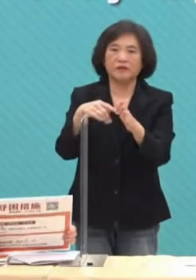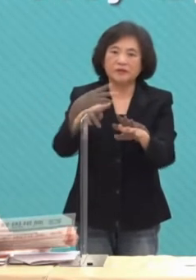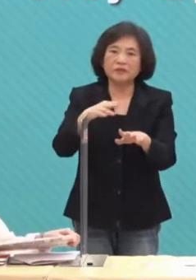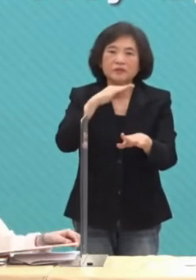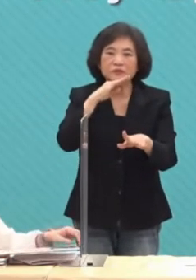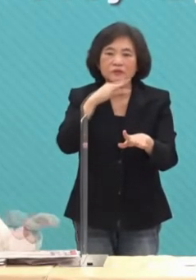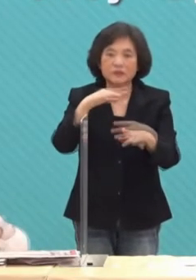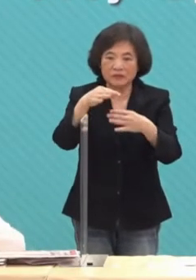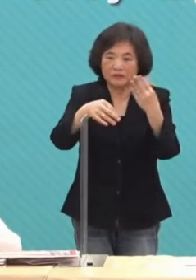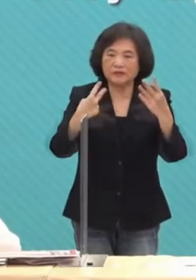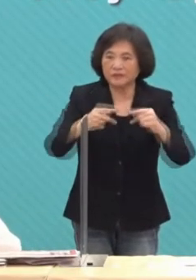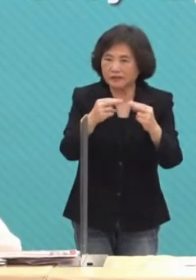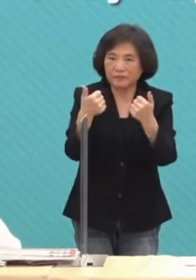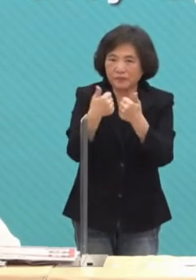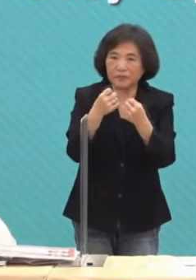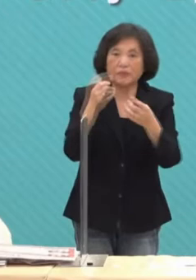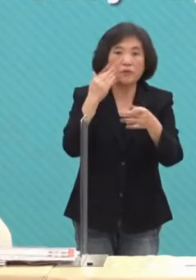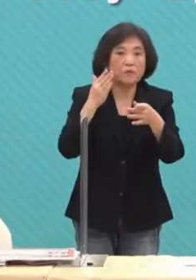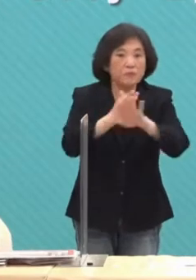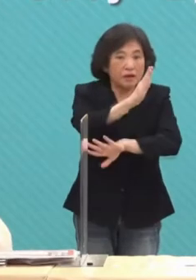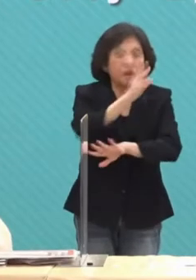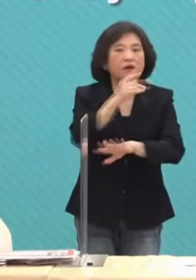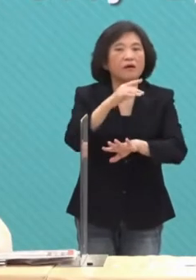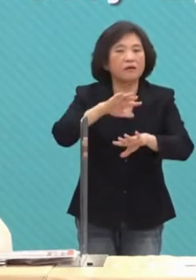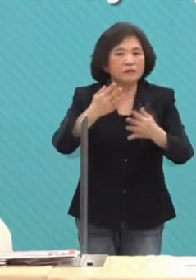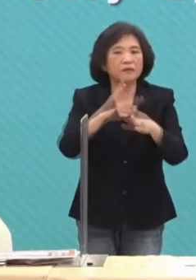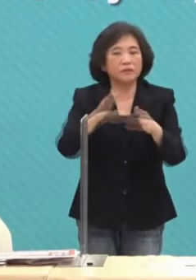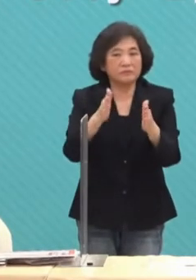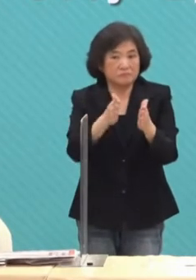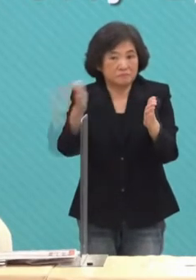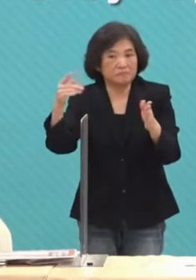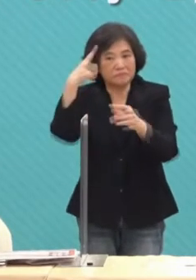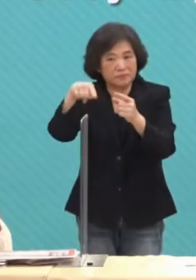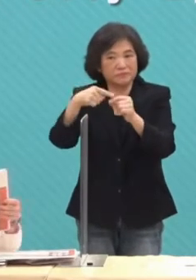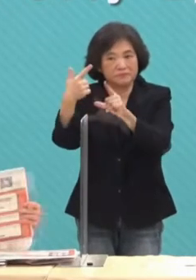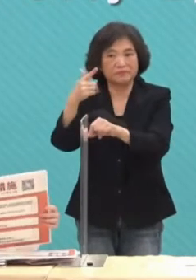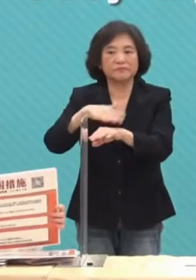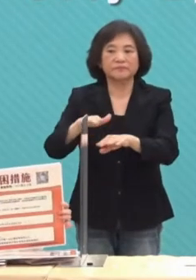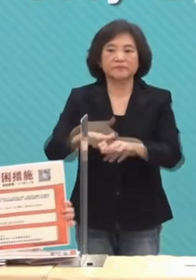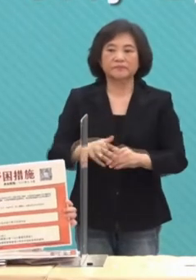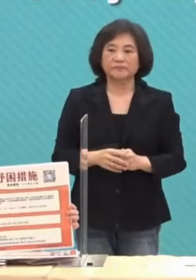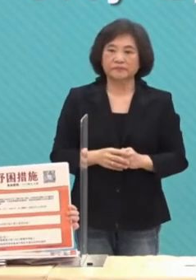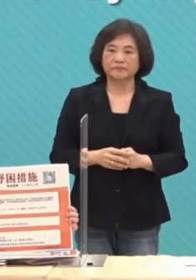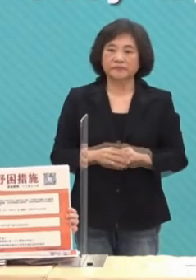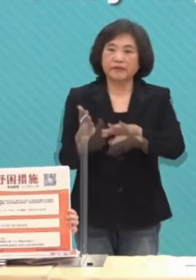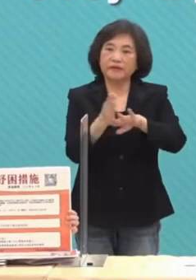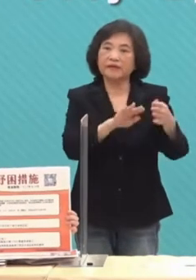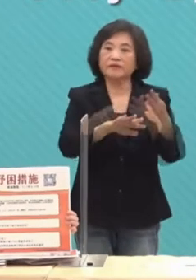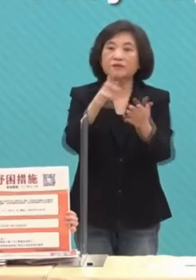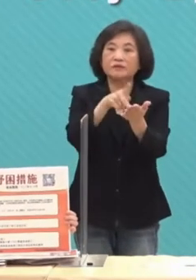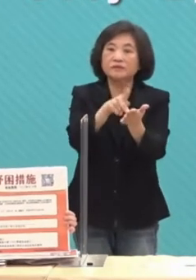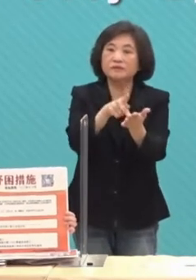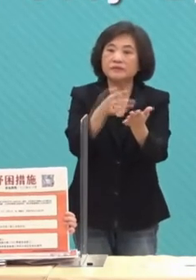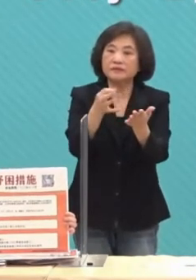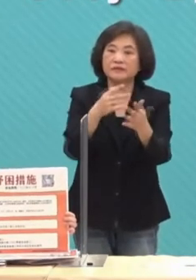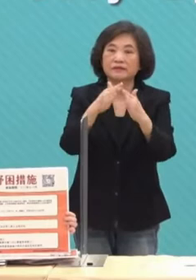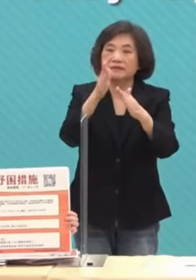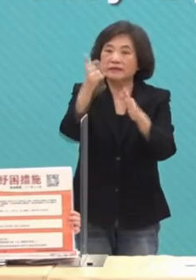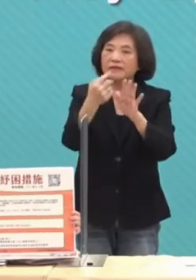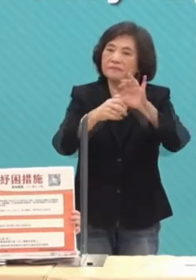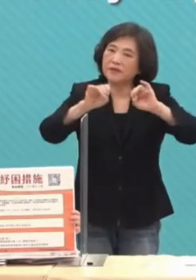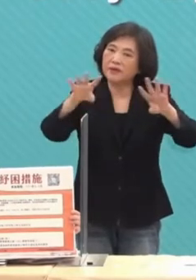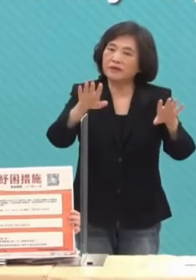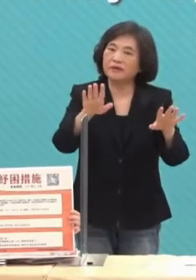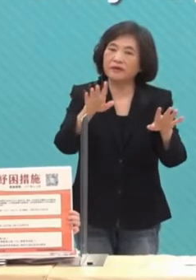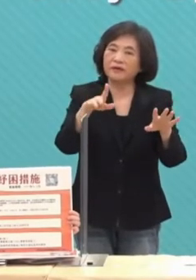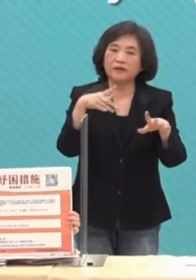再修自治条例，那修过了之后我们预计就会延长到明年的6月。那在租金的部分，刚刚市长大概有提